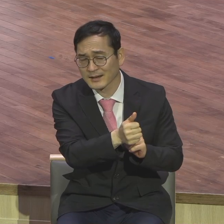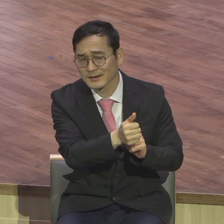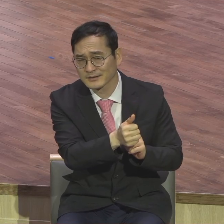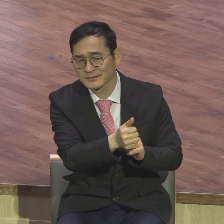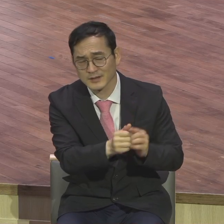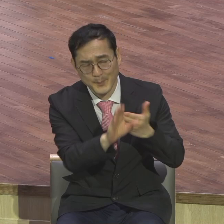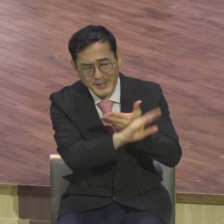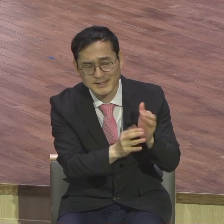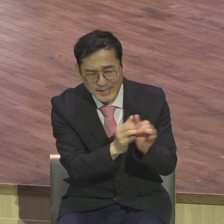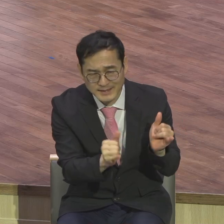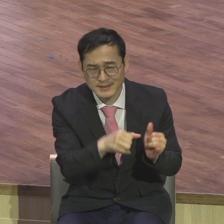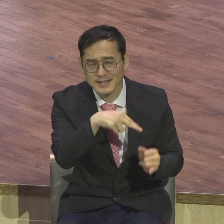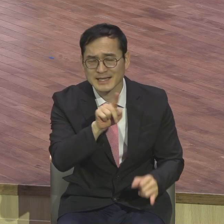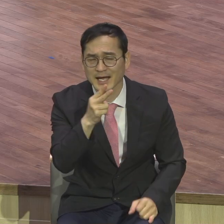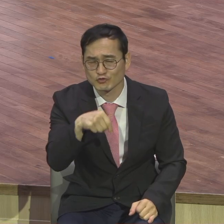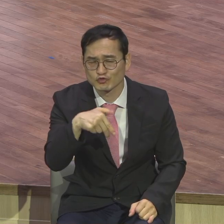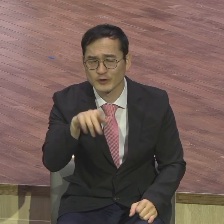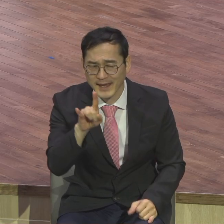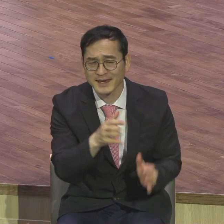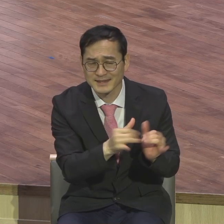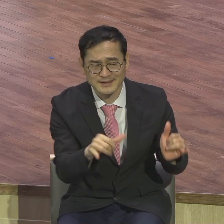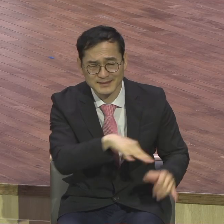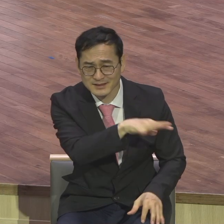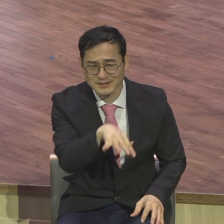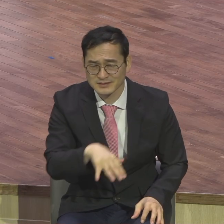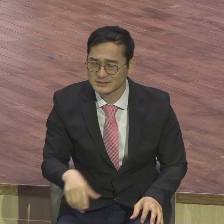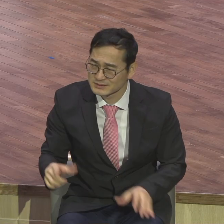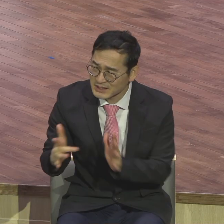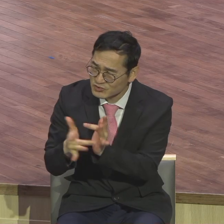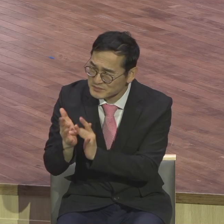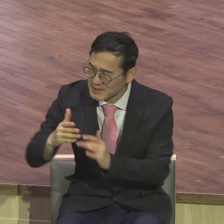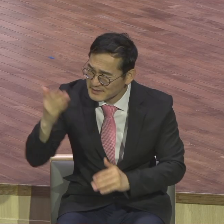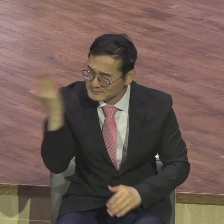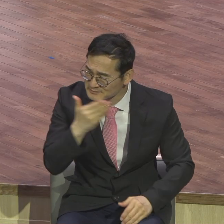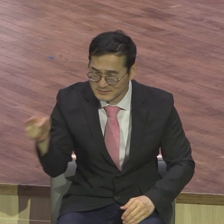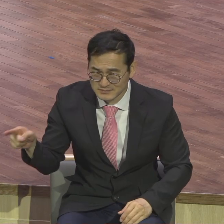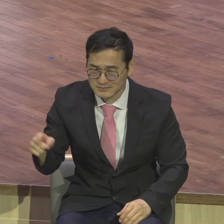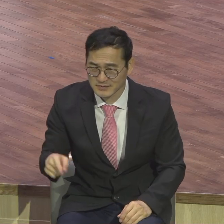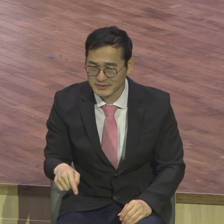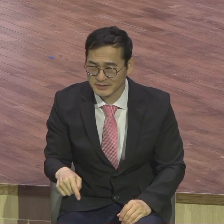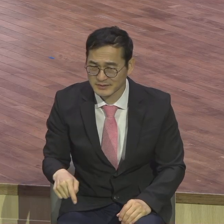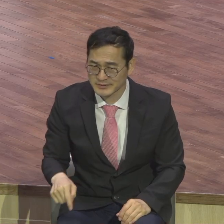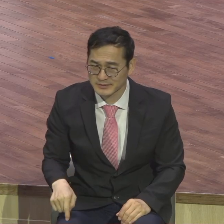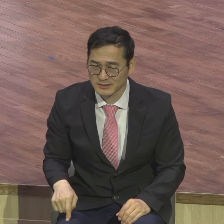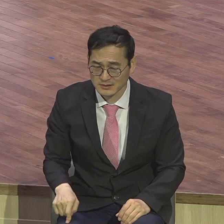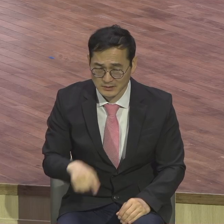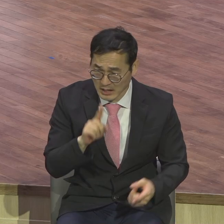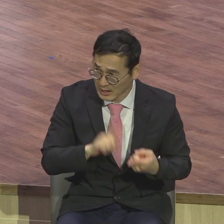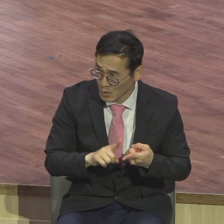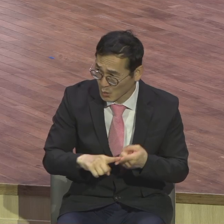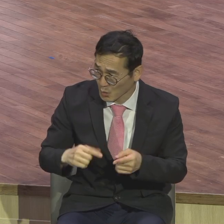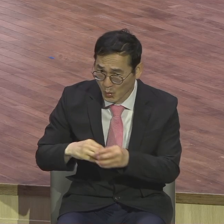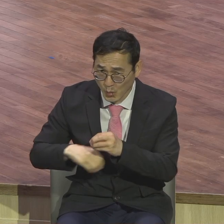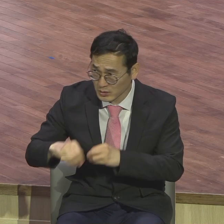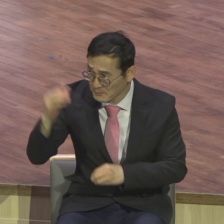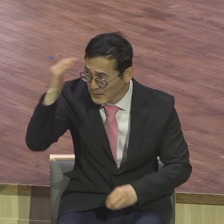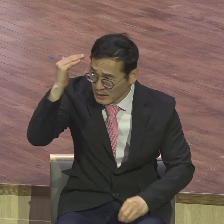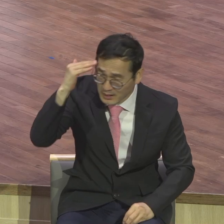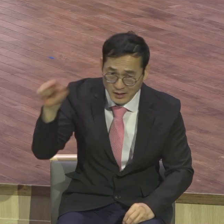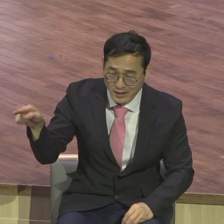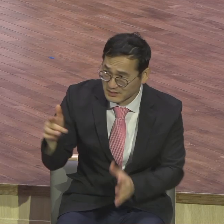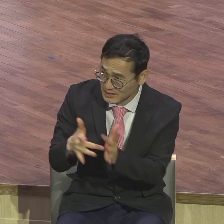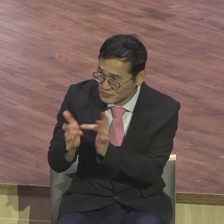장로들과 바르생과 사두견들이 로테이션하면서 예수님을 공격해요. 성경대로 살려고 하면 공격한다니까.